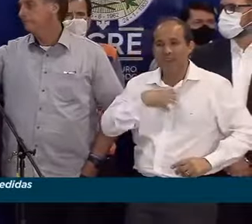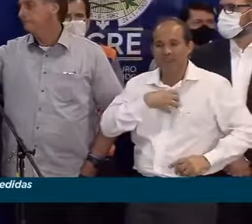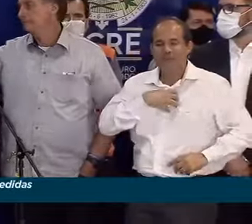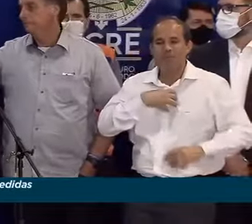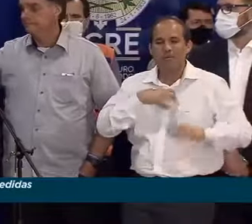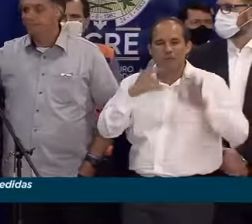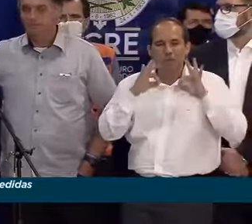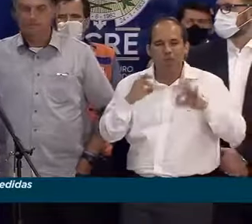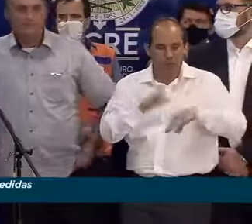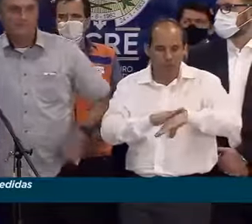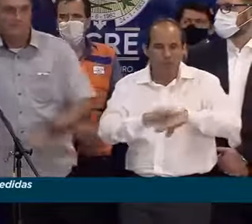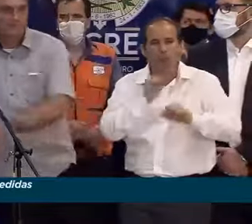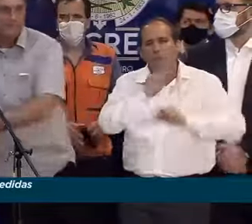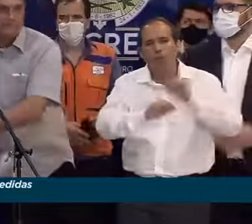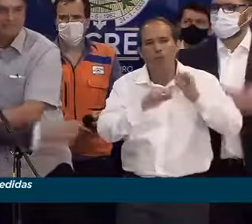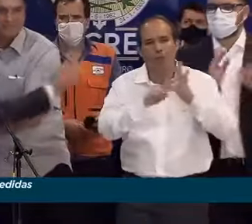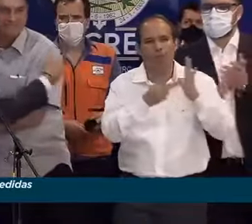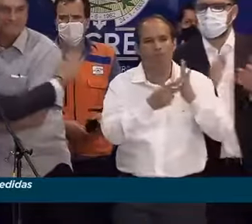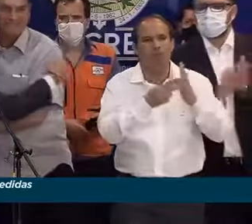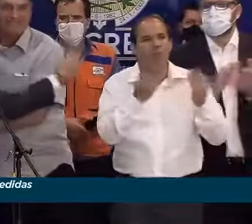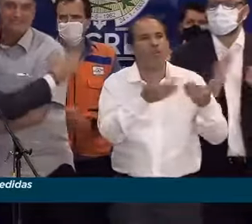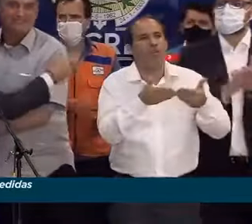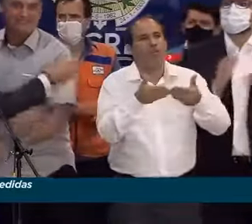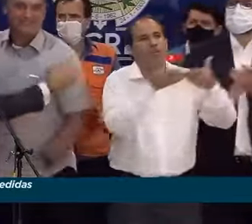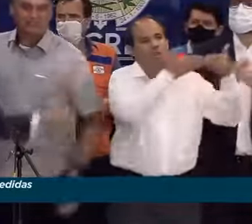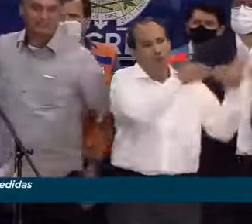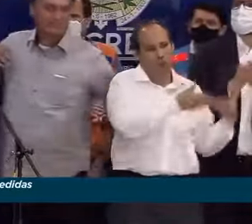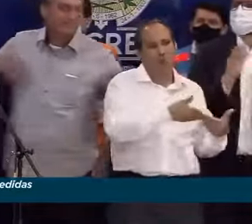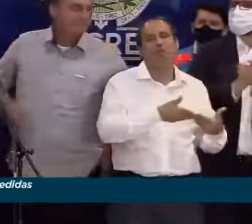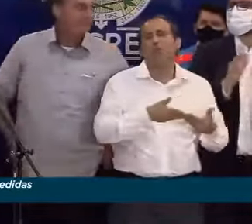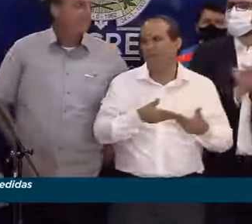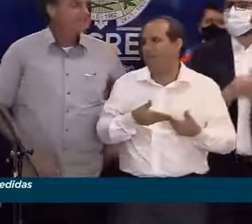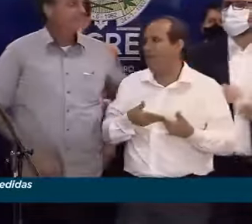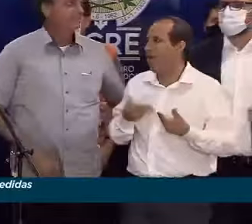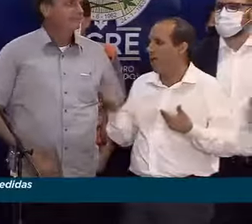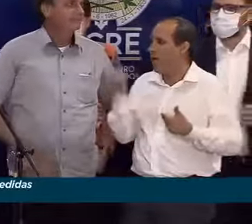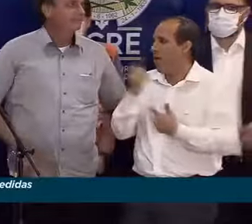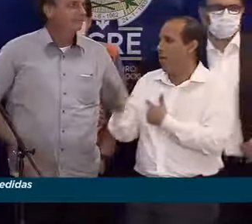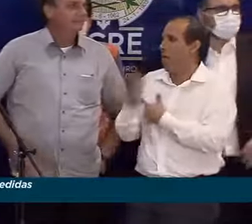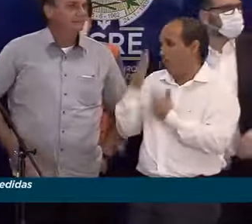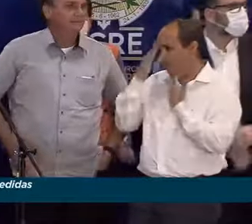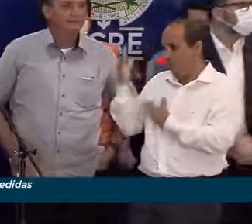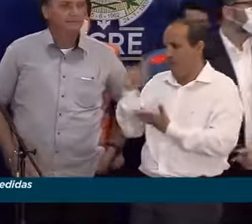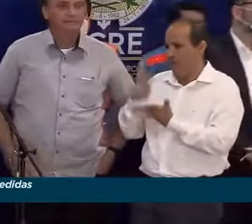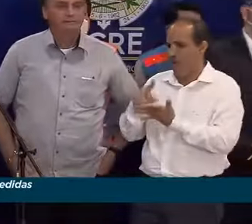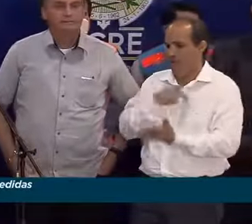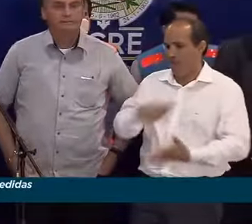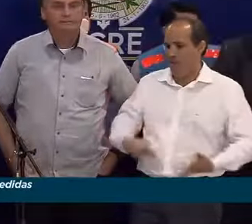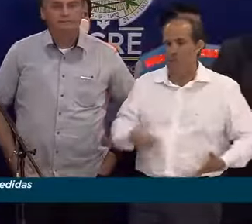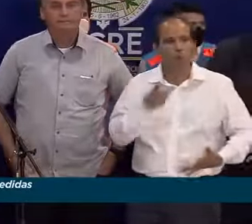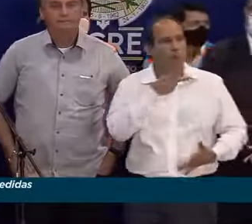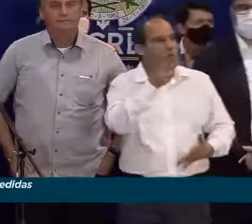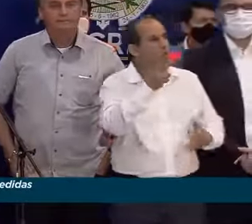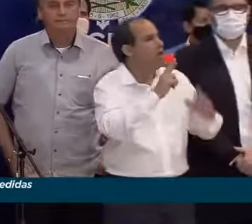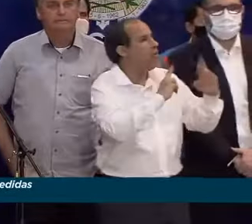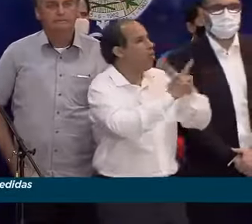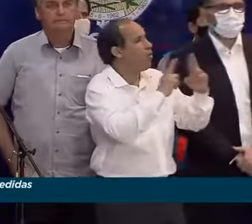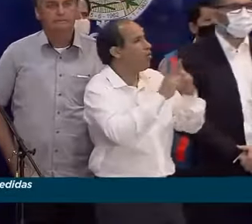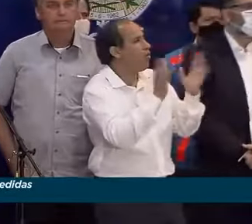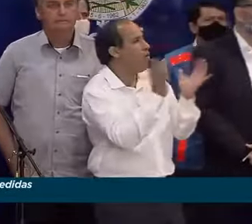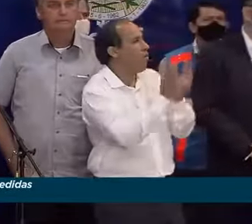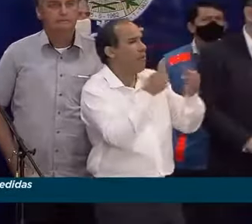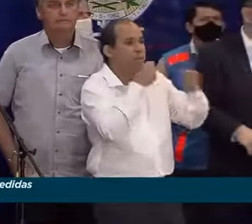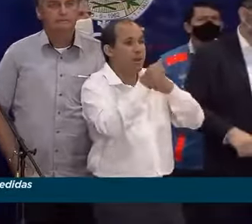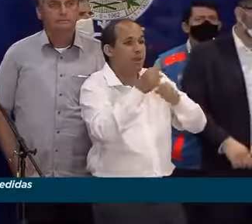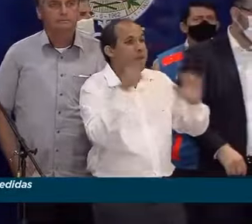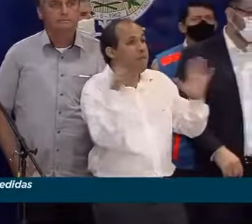isolamento. Tá bom, pessoal? Era isso, presidente. Obrigado mesmo. Dando continuidade à coletiva de imprensa, lembramos